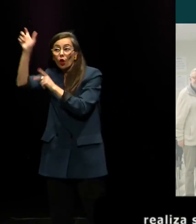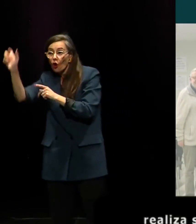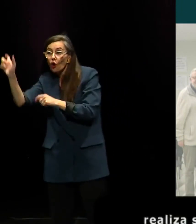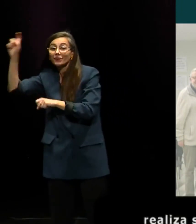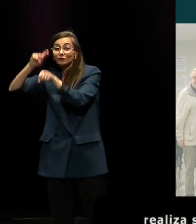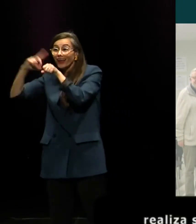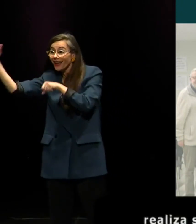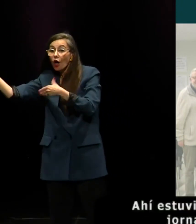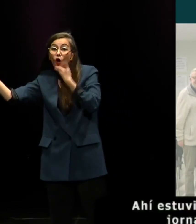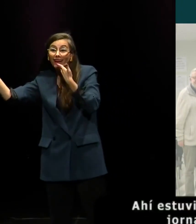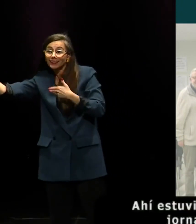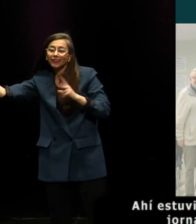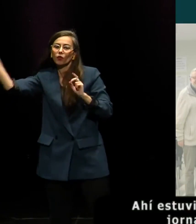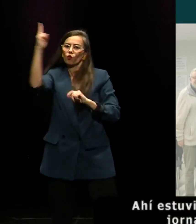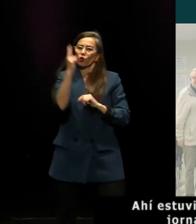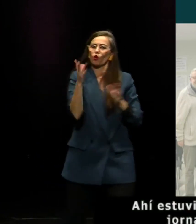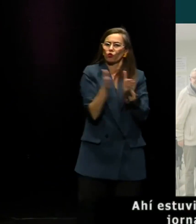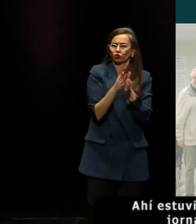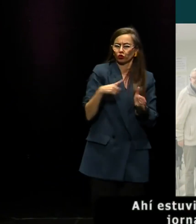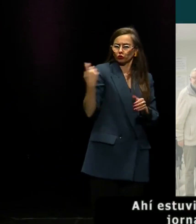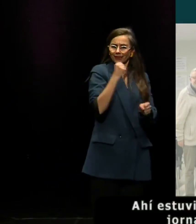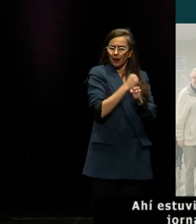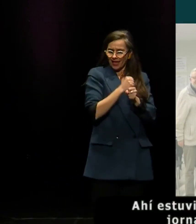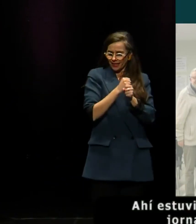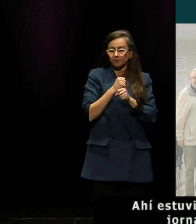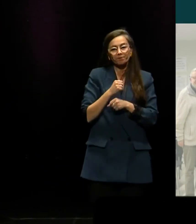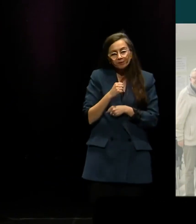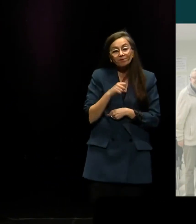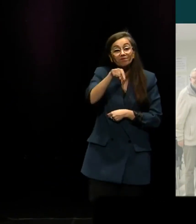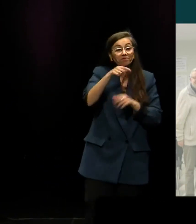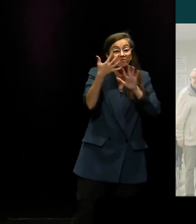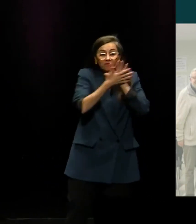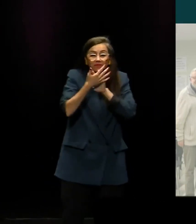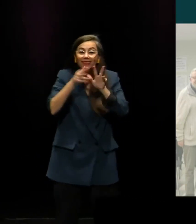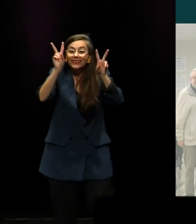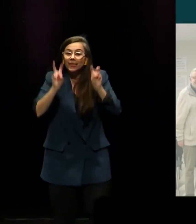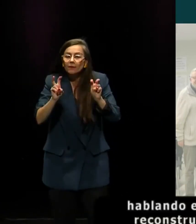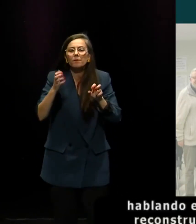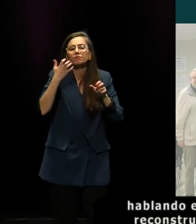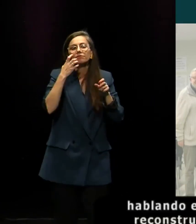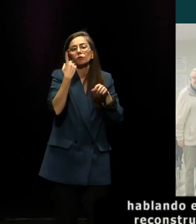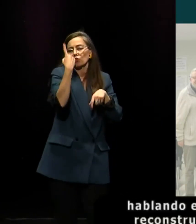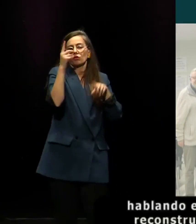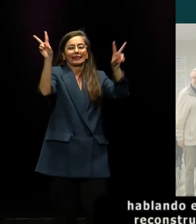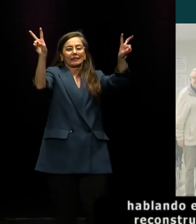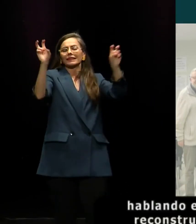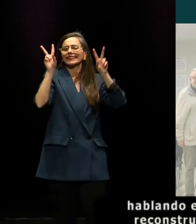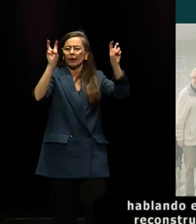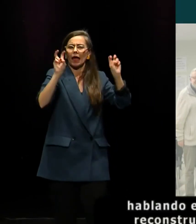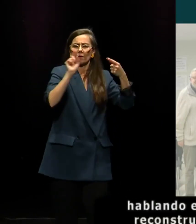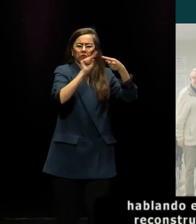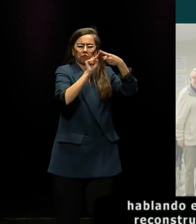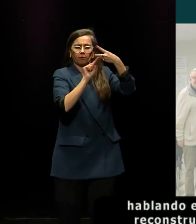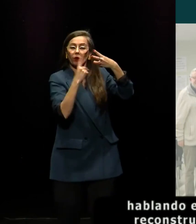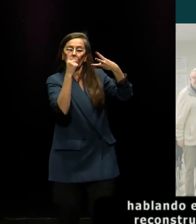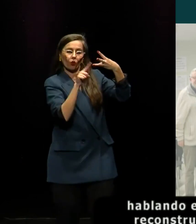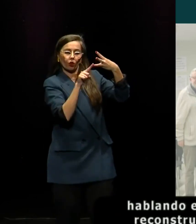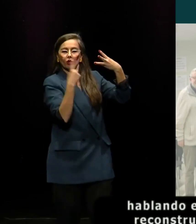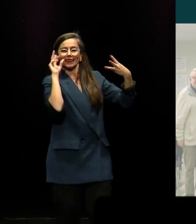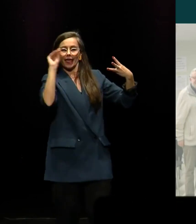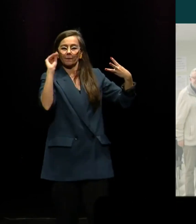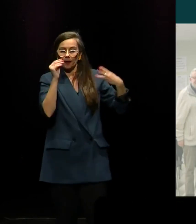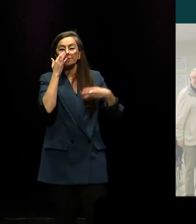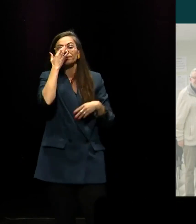reconstrucción asociativa, contando con estos dos expertos oyentes en este debate.